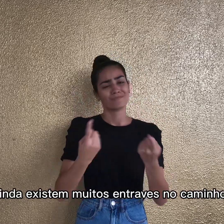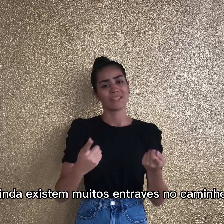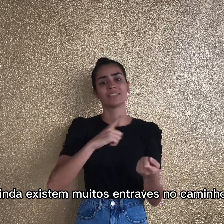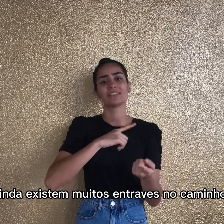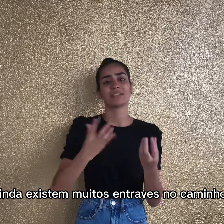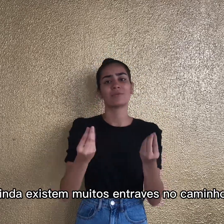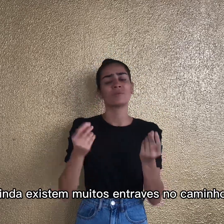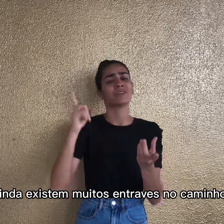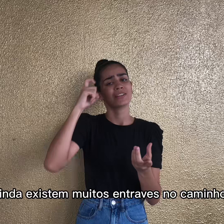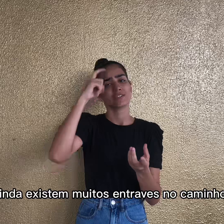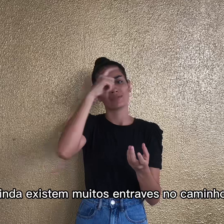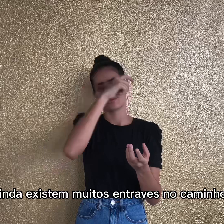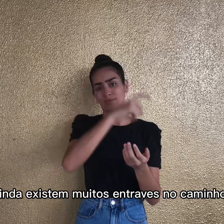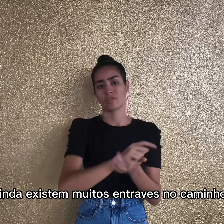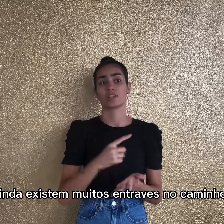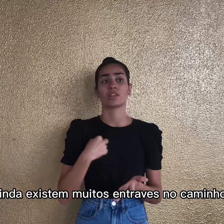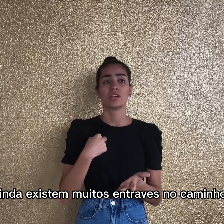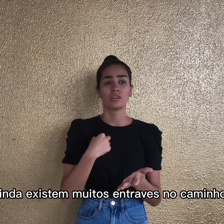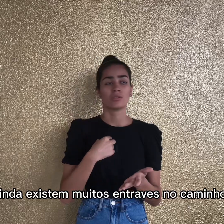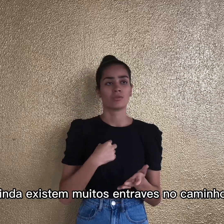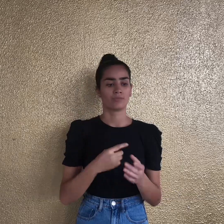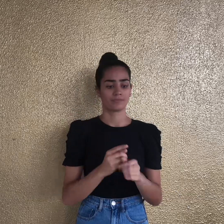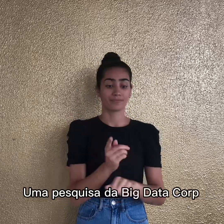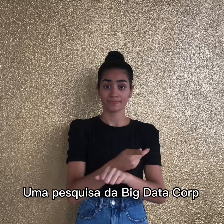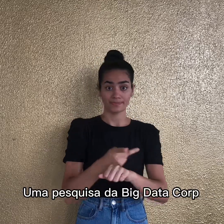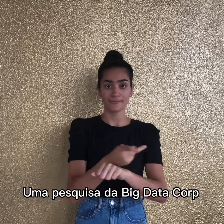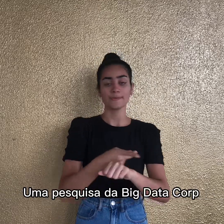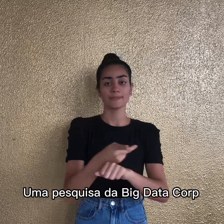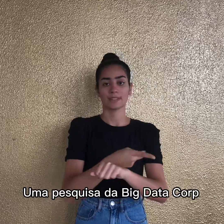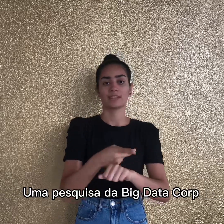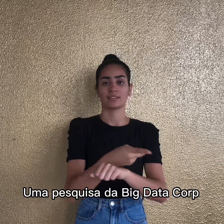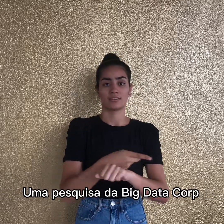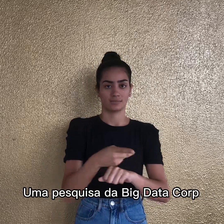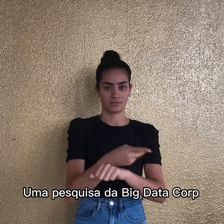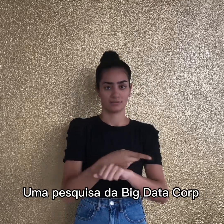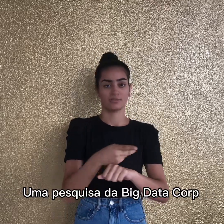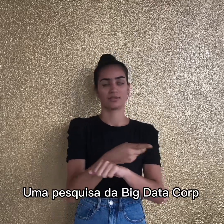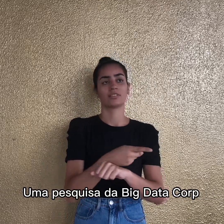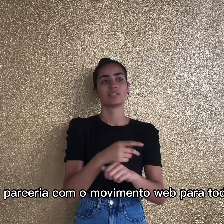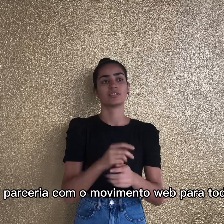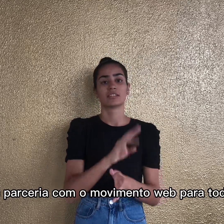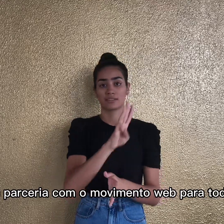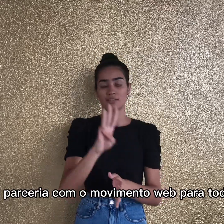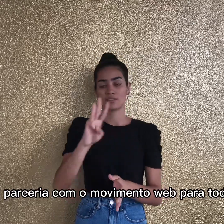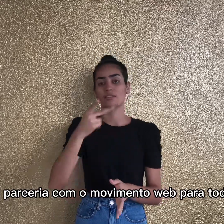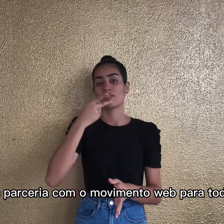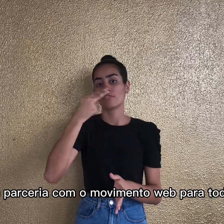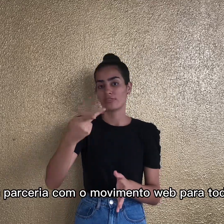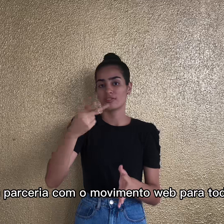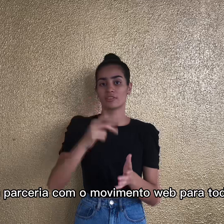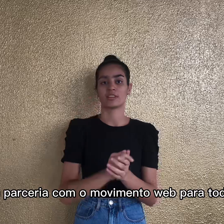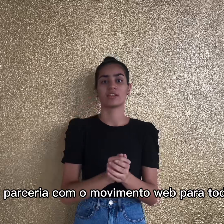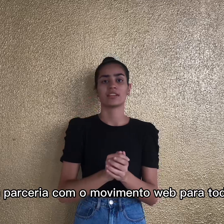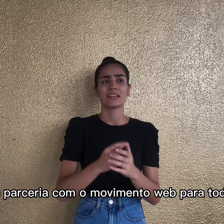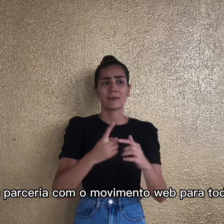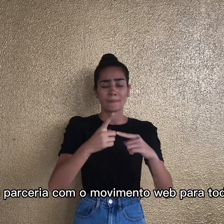ainda existem muitos entraves no caminho. Uma pesquisa da Big Data Corp, em parceria com o Movimento Web para